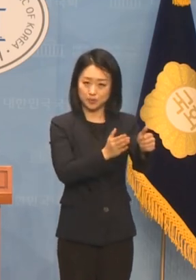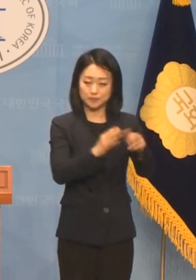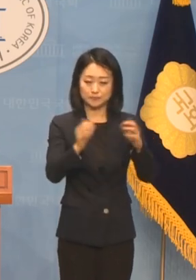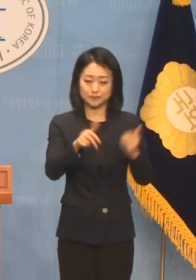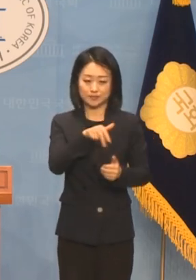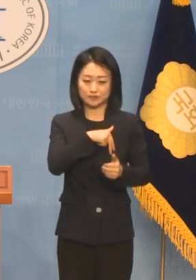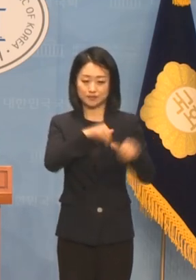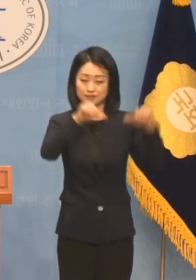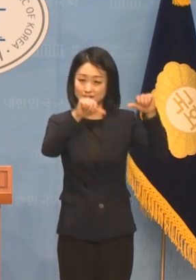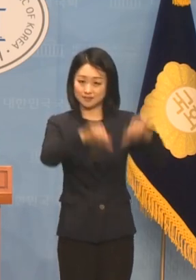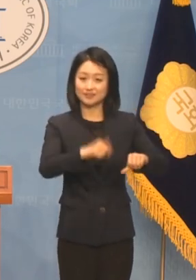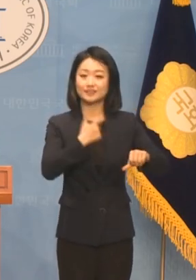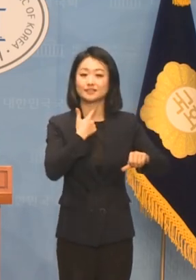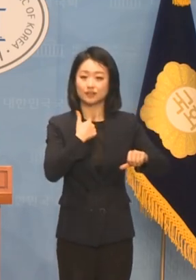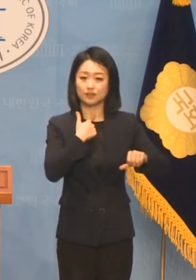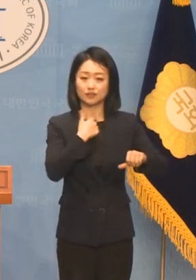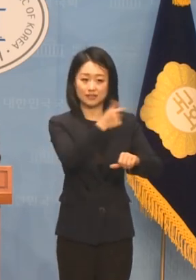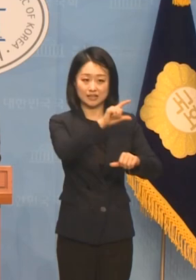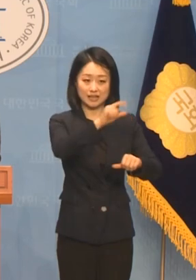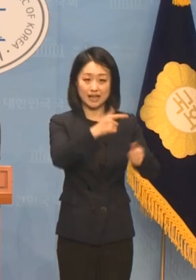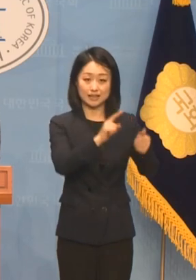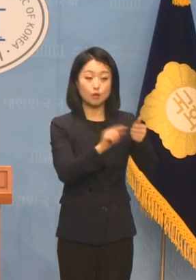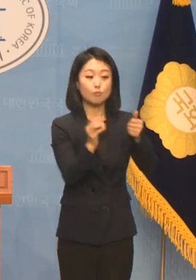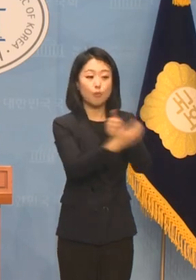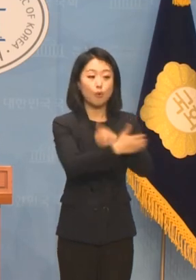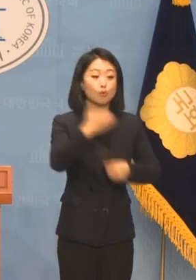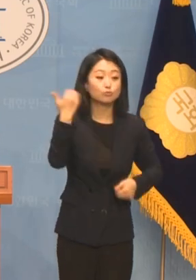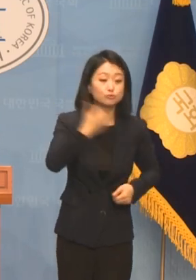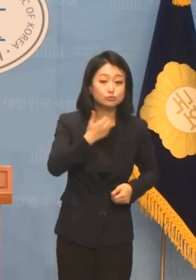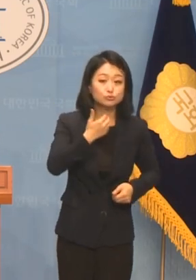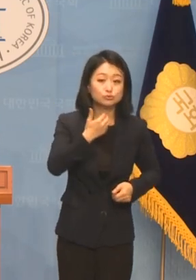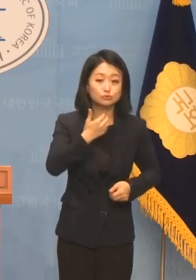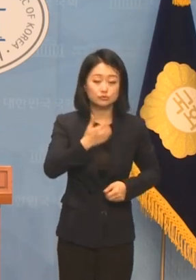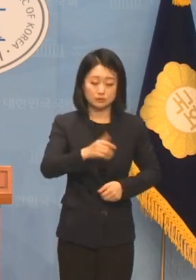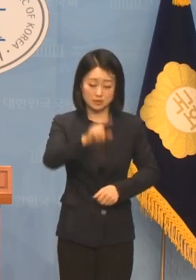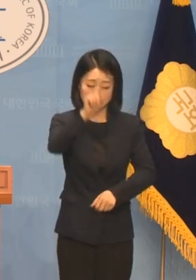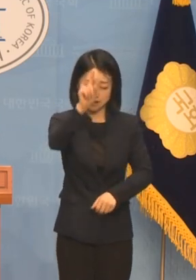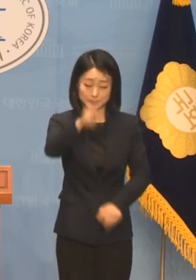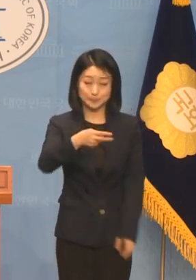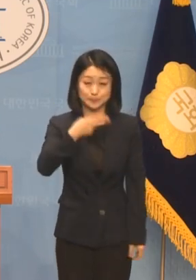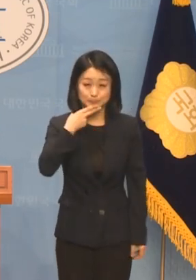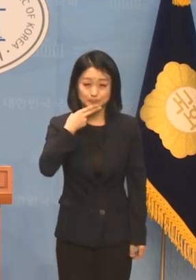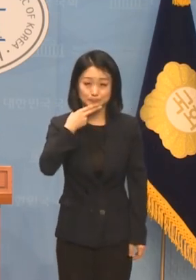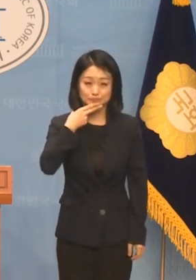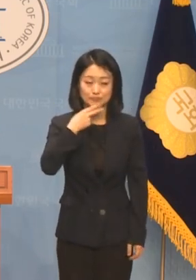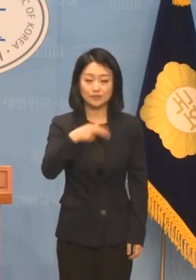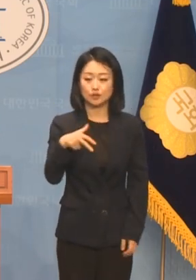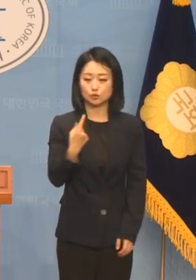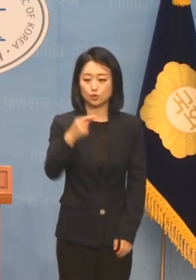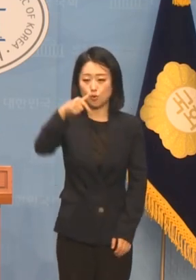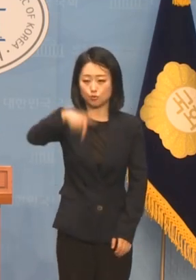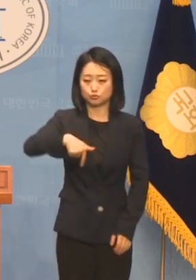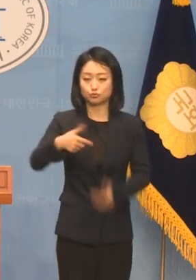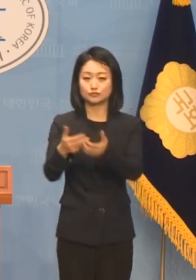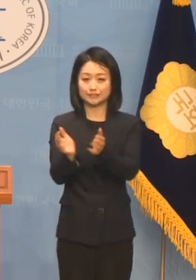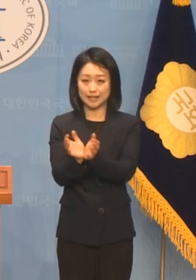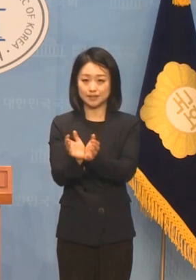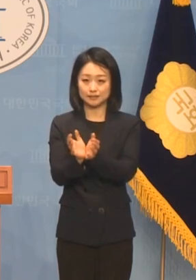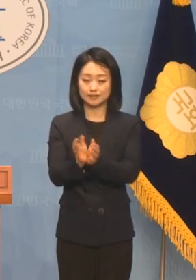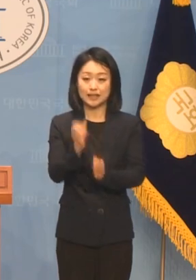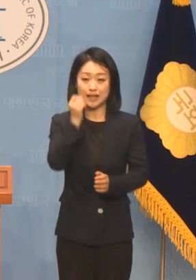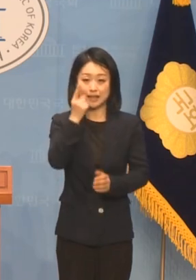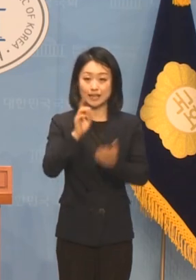총선을 참패로 몬 한 위원장을 지켜줄 곳은 어디에도 없을 것입니다. 조국혁신당은 한 달여